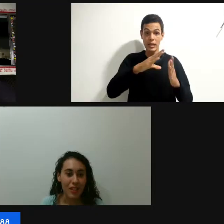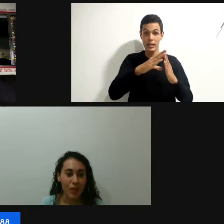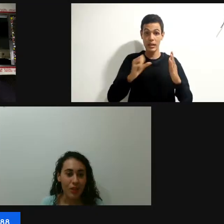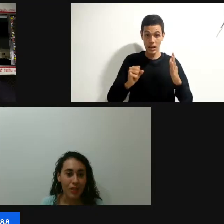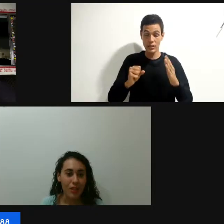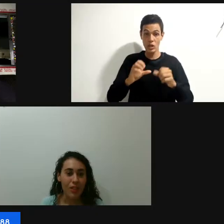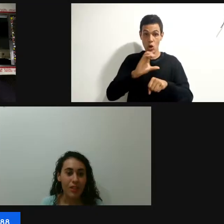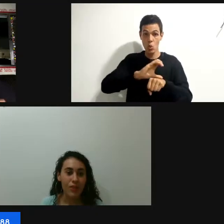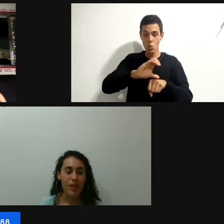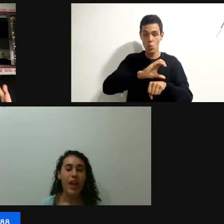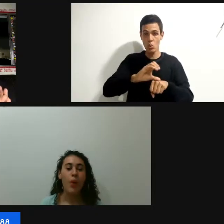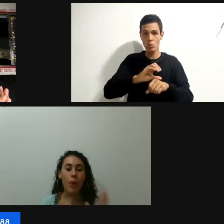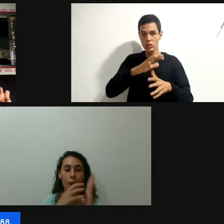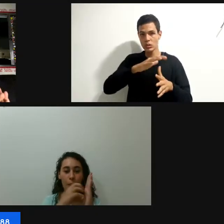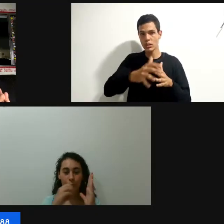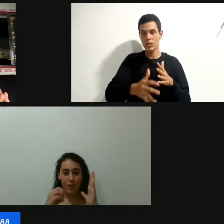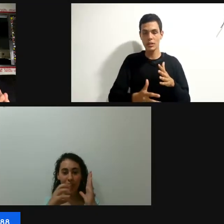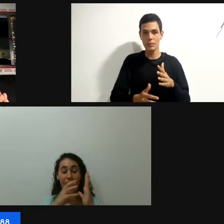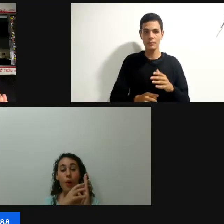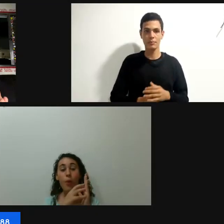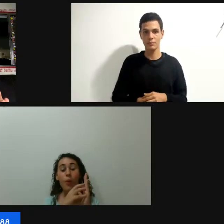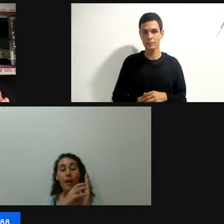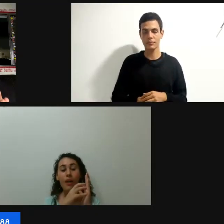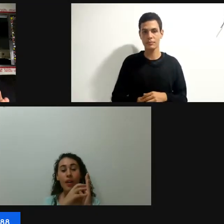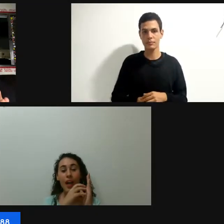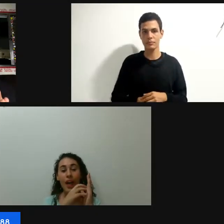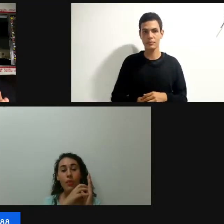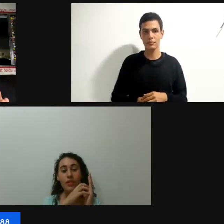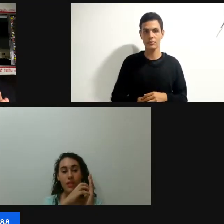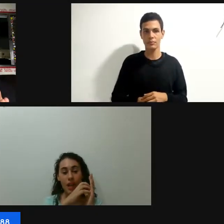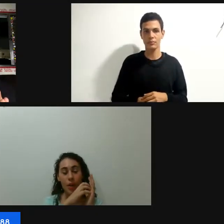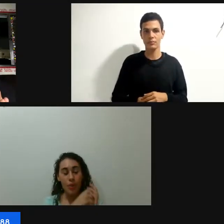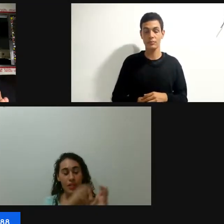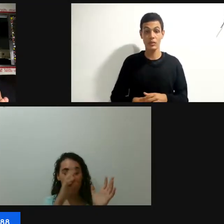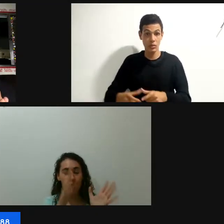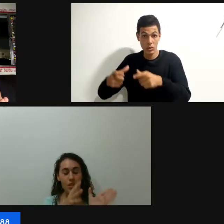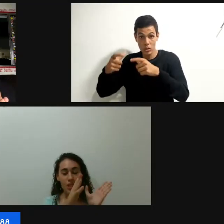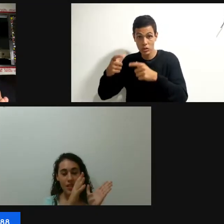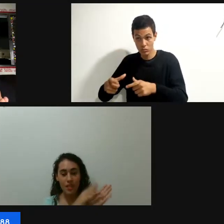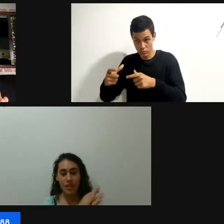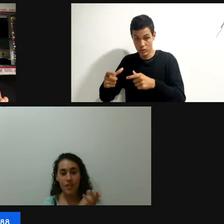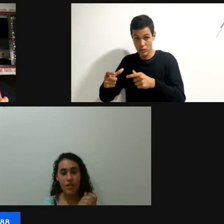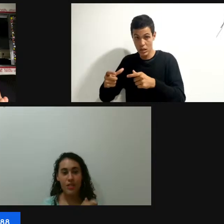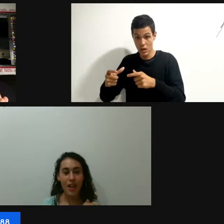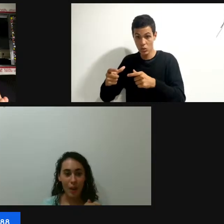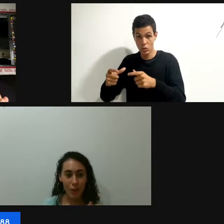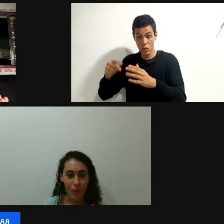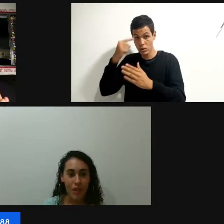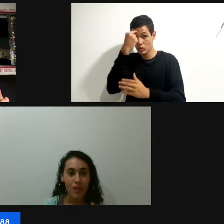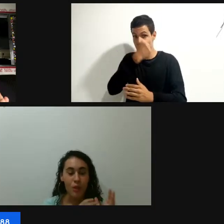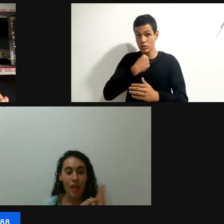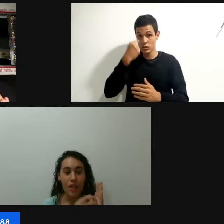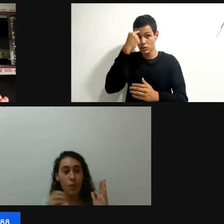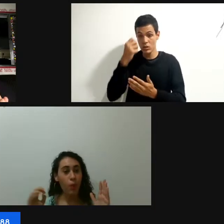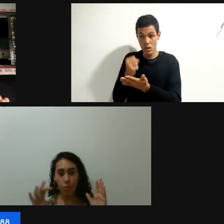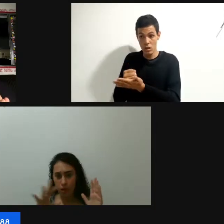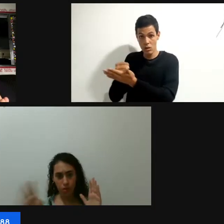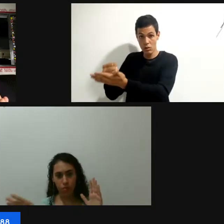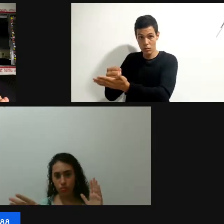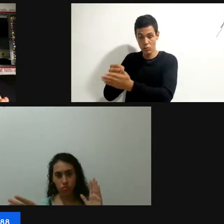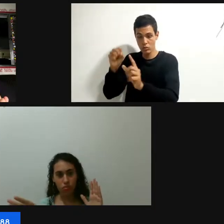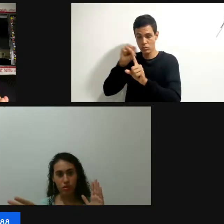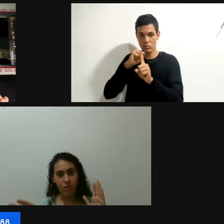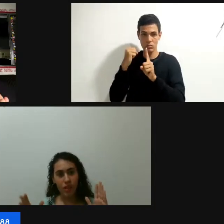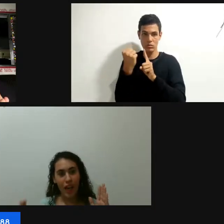CAIS é online? Centro de Assistência Social. É o Centro de Assistência Social. No caso, é